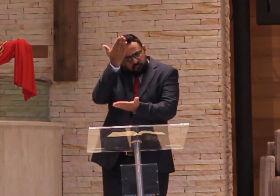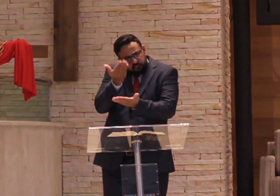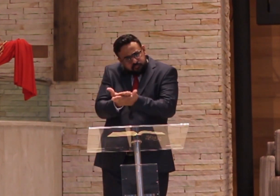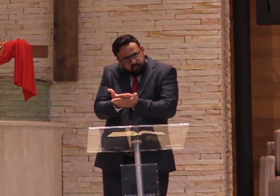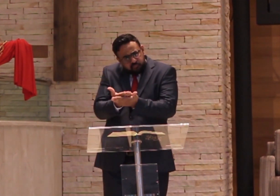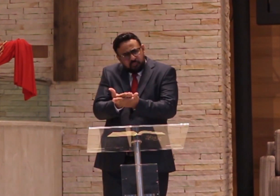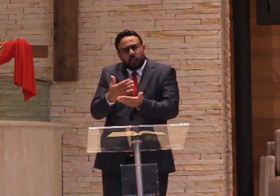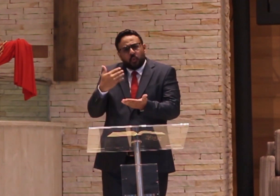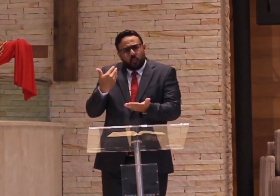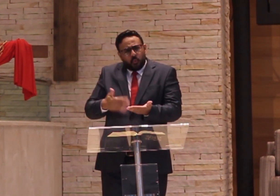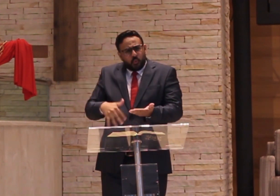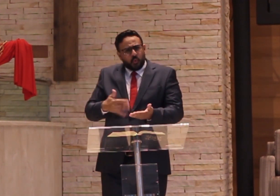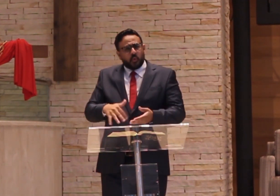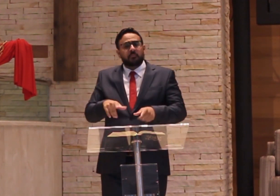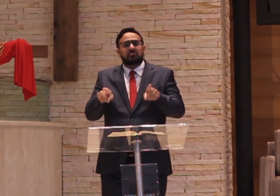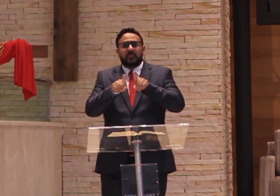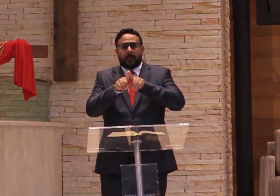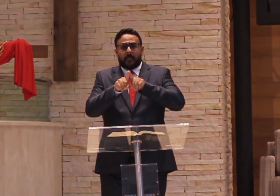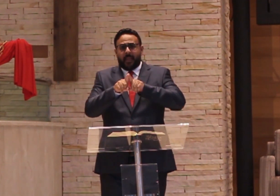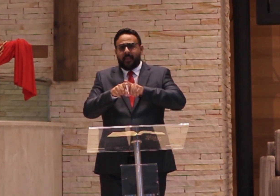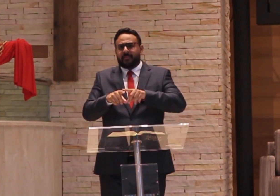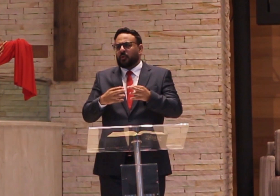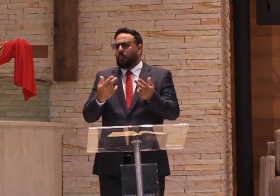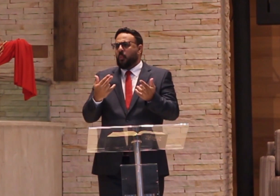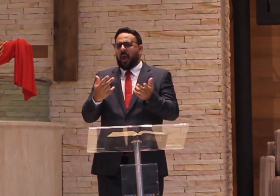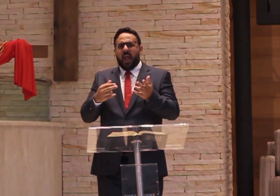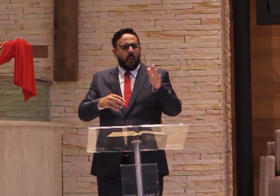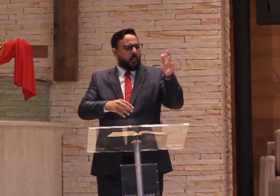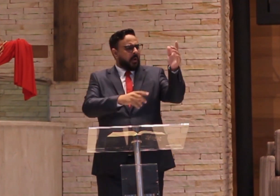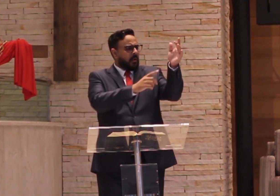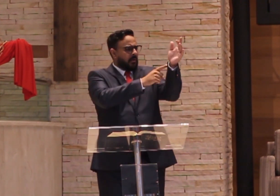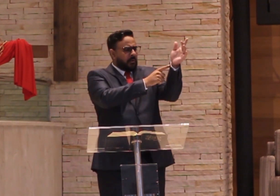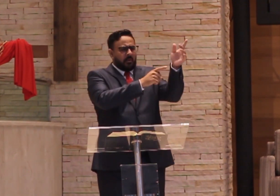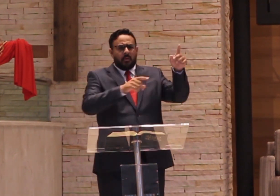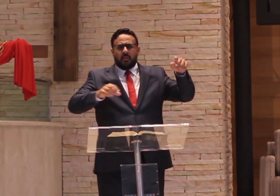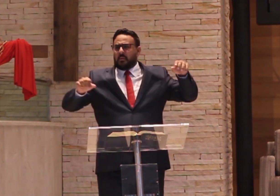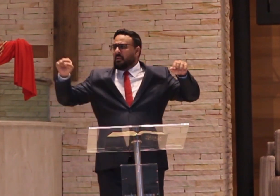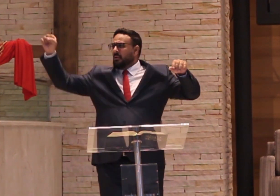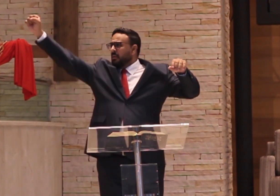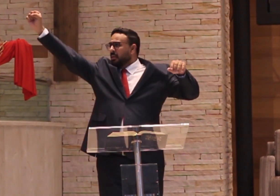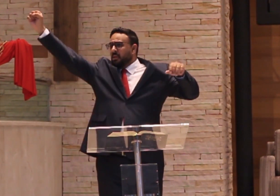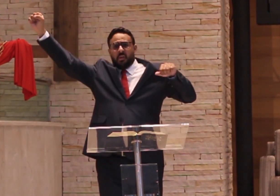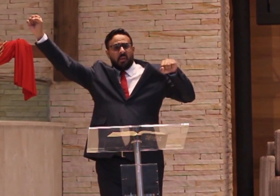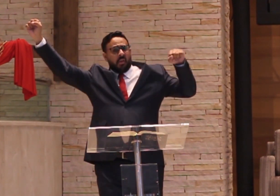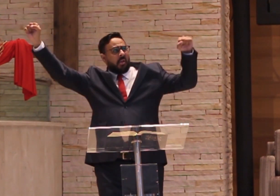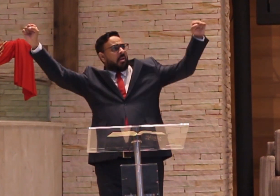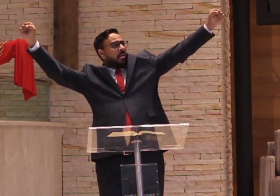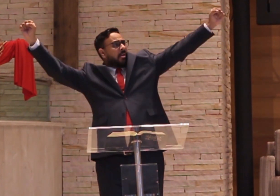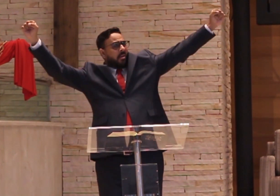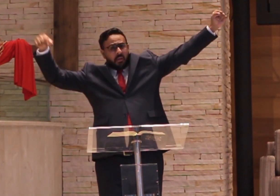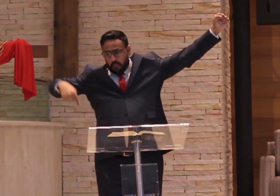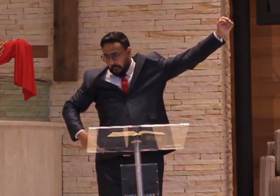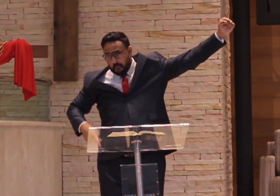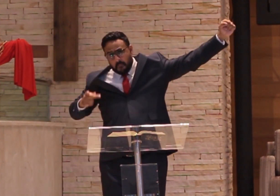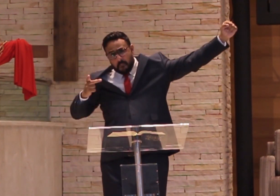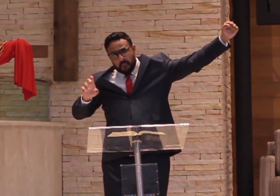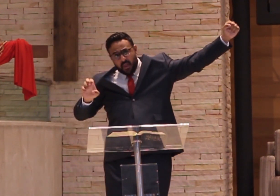encontrar relatos de pessoas que eram crucificadas de ponta cabeça. Também você vai encontrar relatos de pessoas que